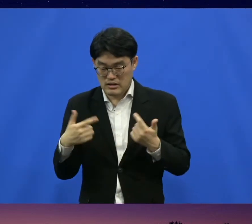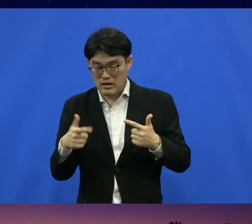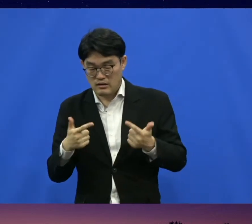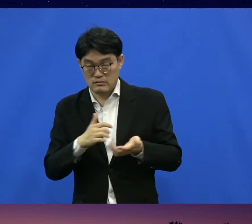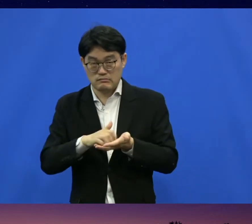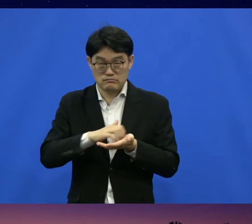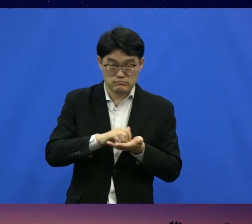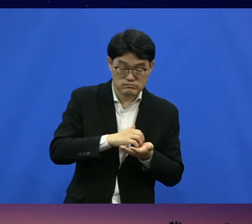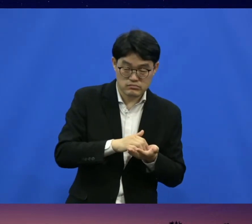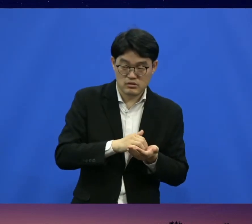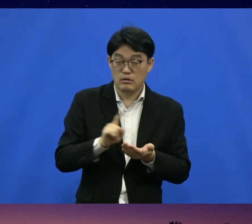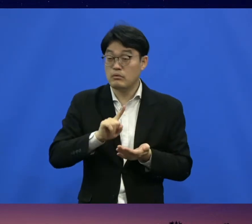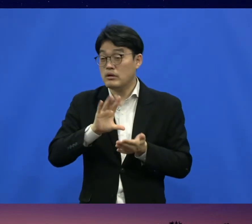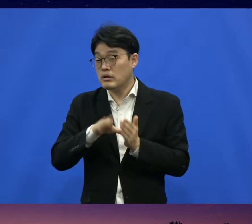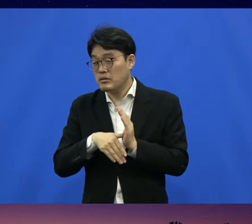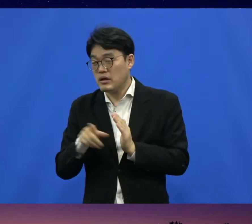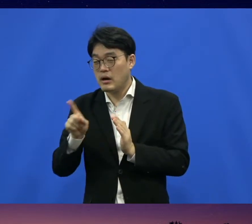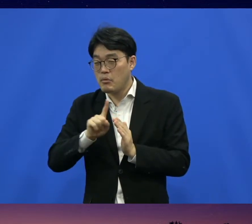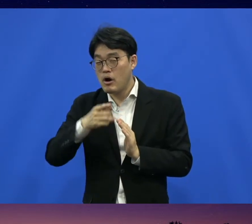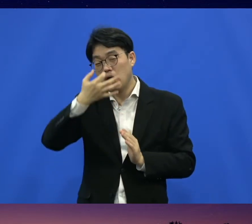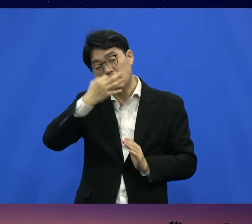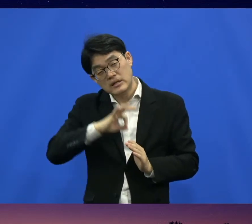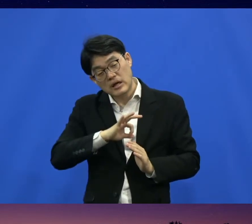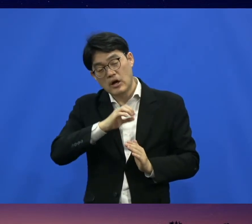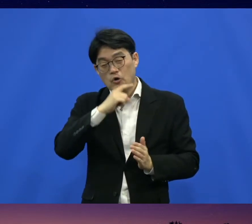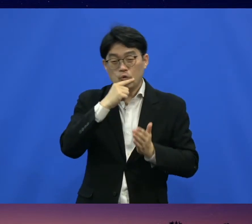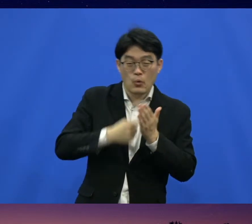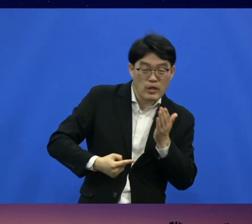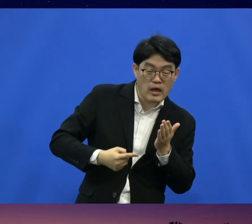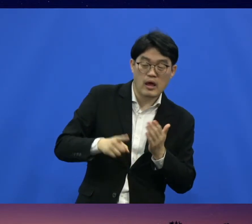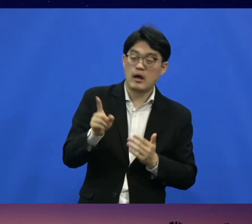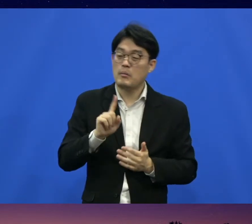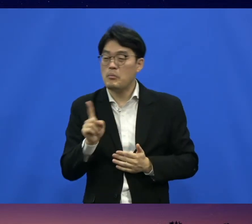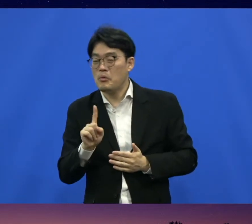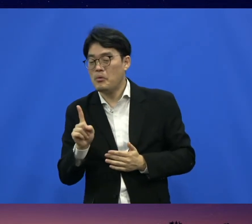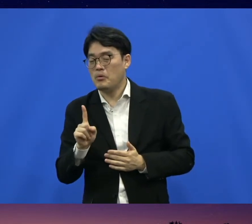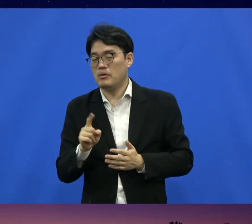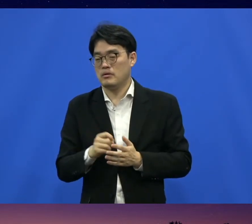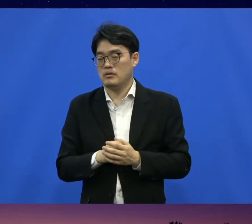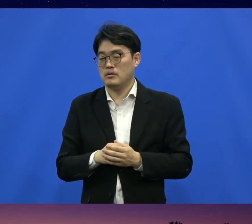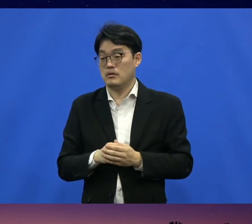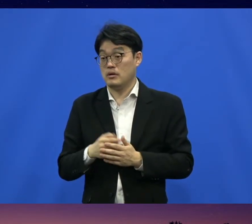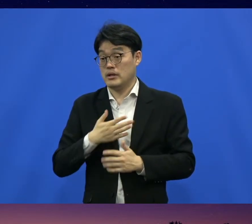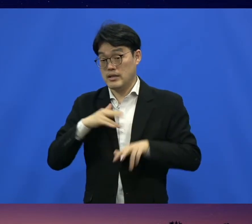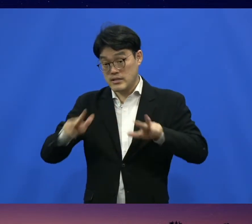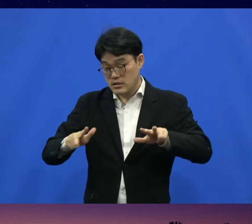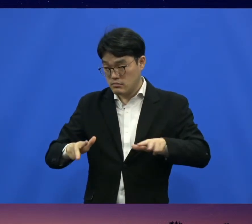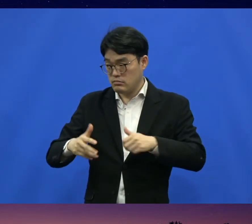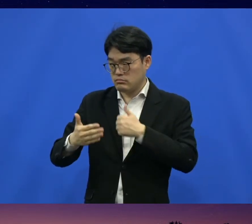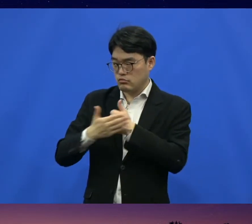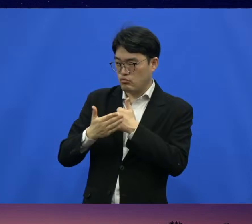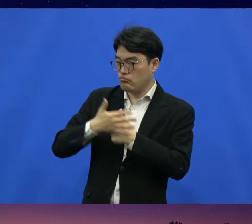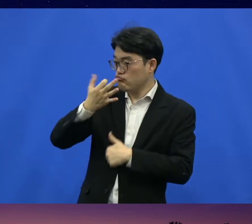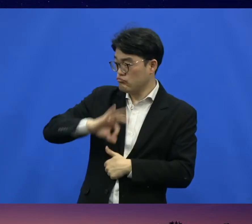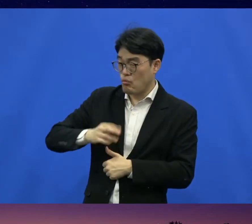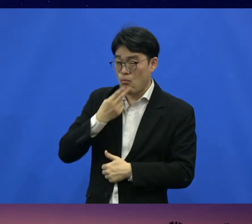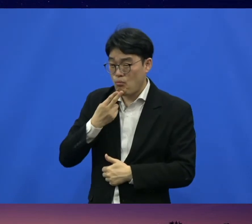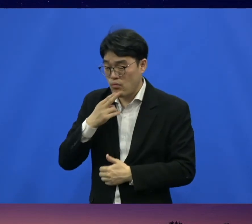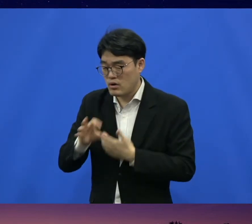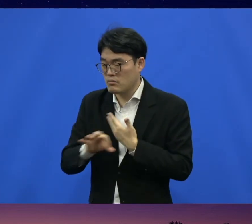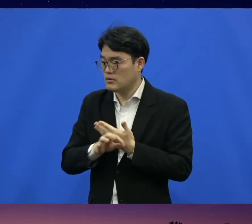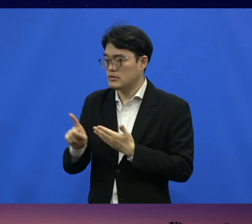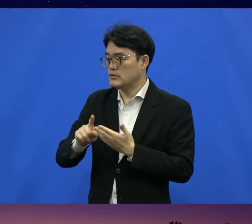무엇을 할 때마다 실리를 따져요. 이해타산을 하고 난 다음에 행동을 해요. 나에게 당장 도움이 되지 않으면 그것을 거부해버리는 거죠.